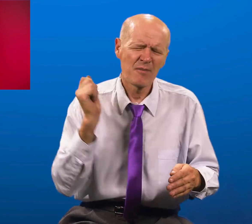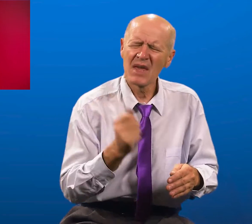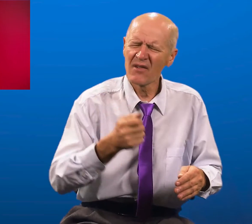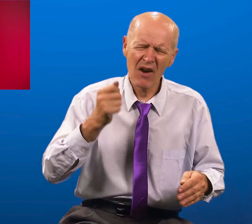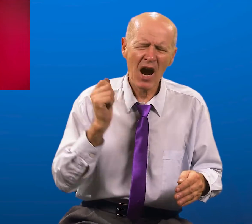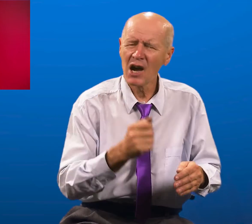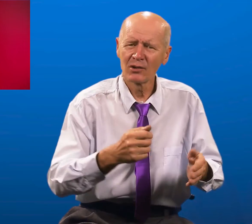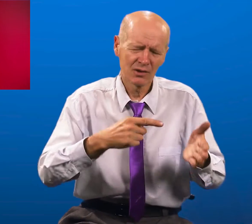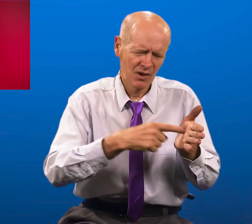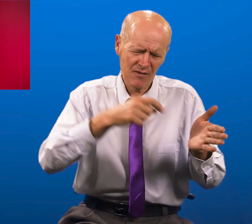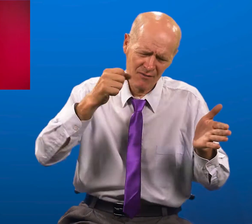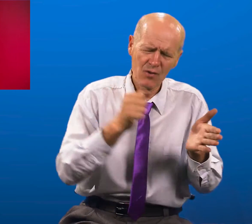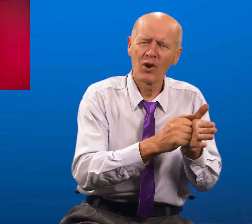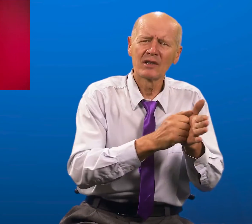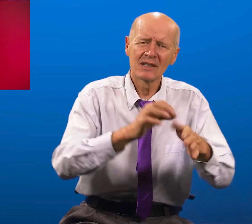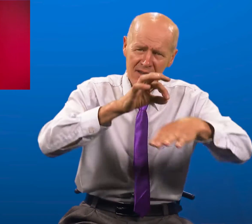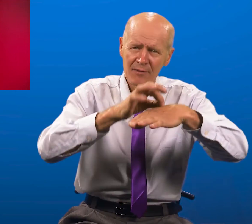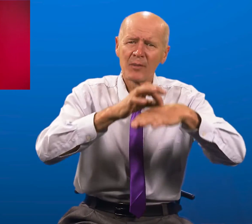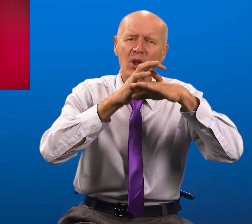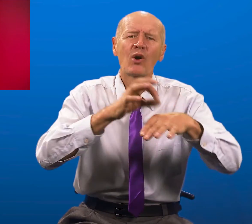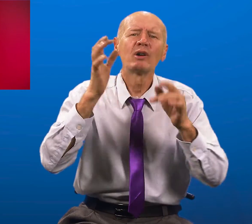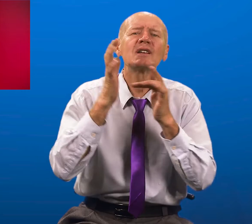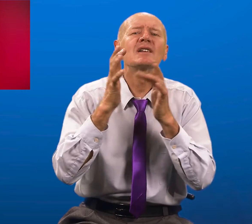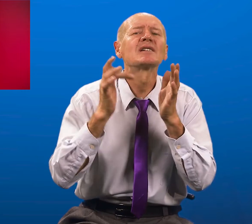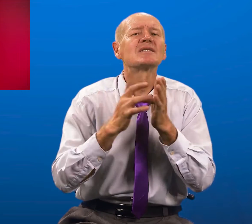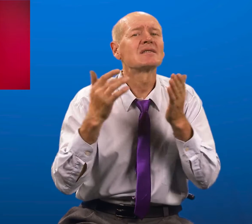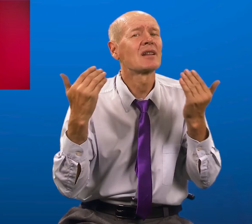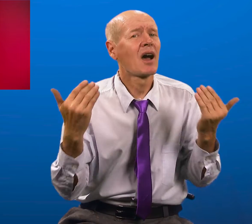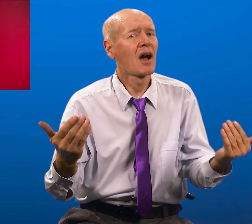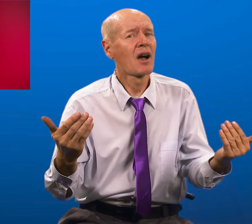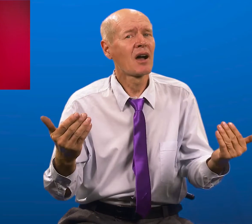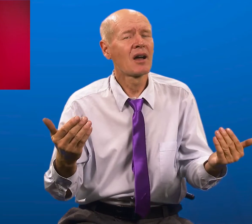вбивают гвозди в плоть Христа.